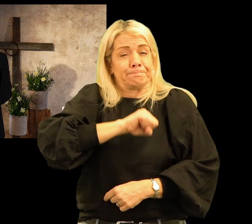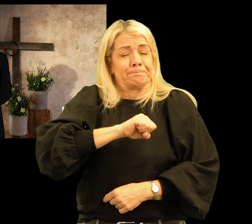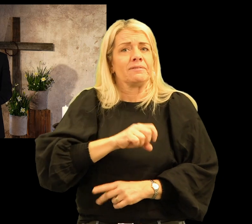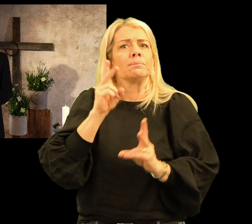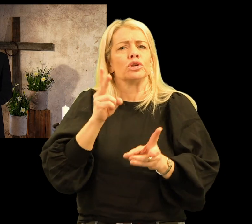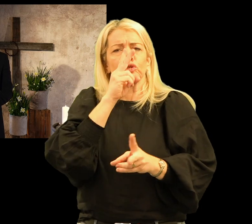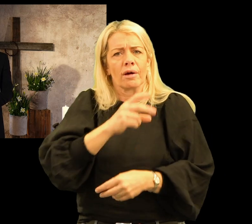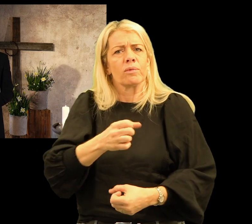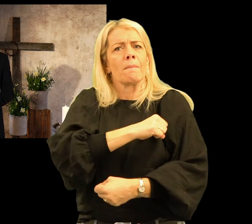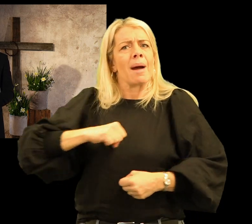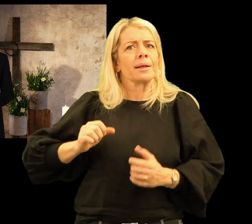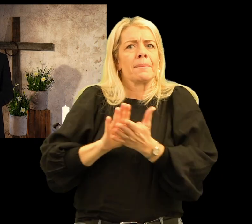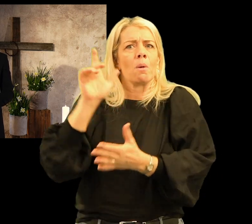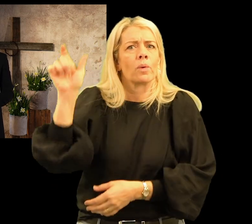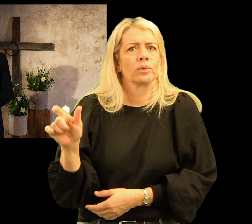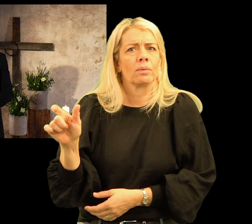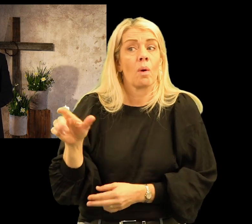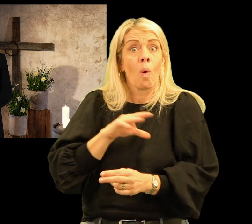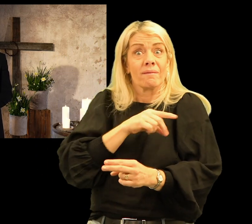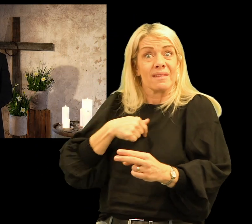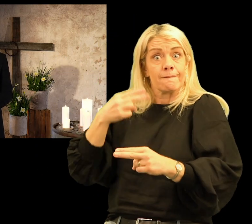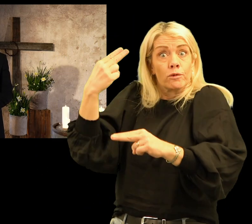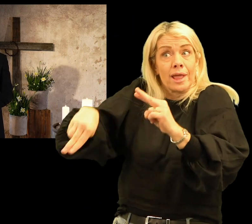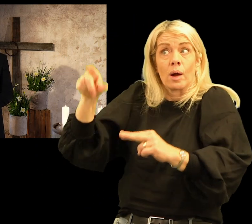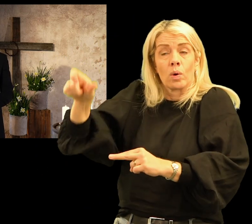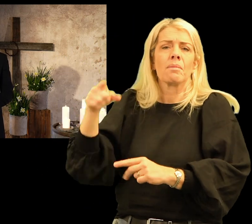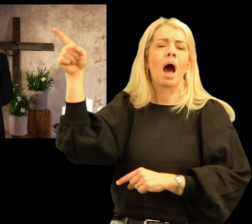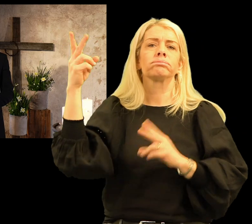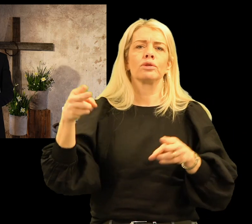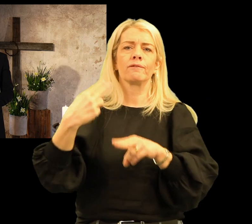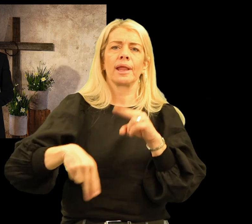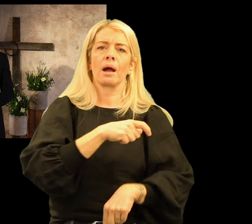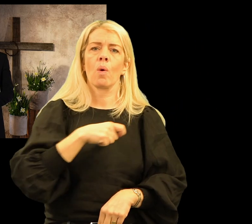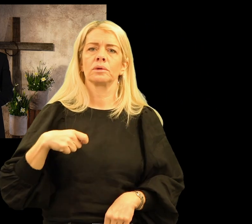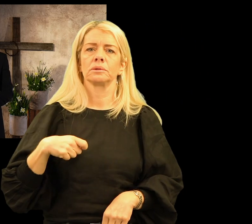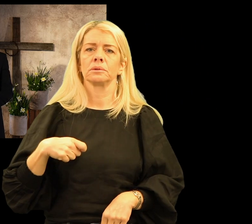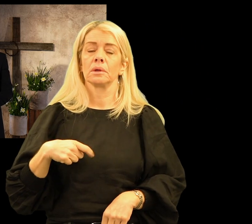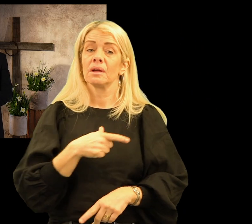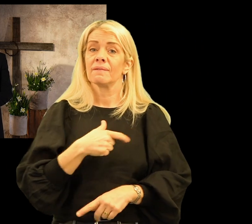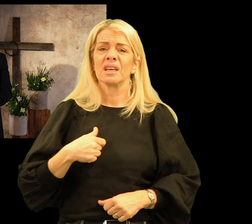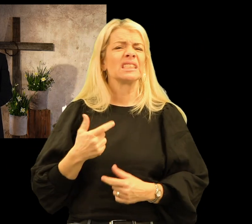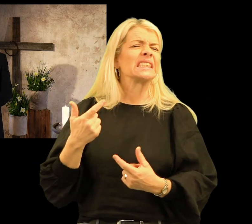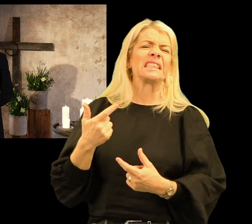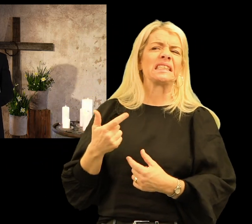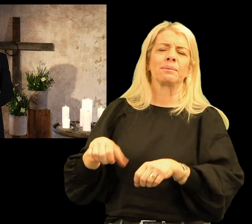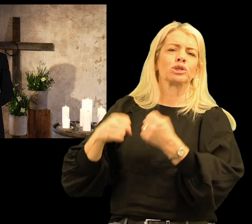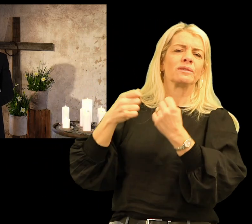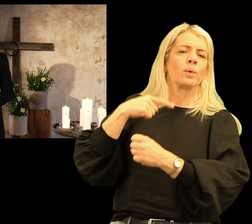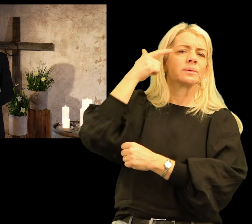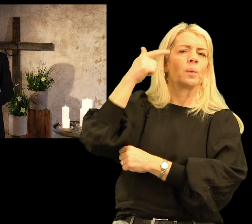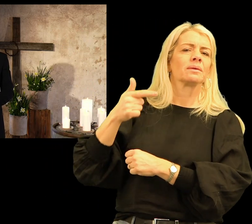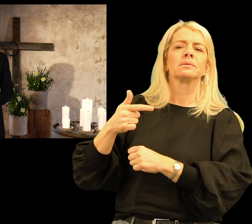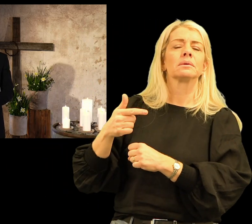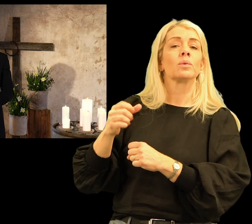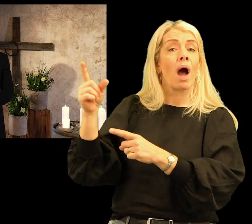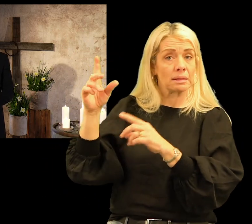honom. Förnekar vi honom ska han också förneka oss. Är vi trolösa förblir